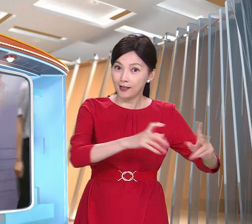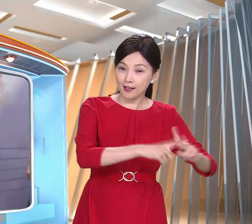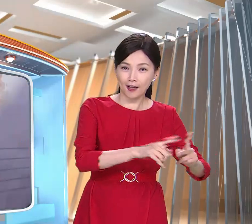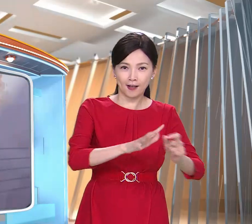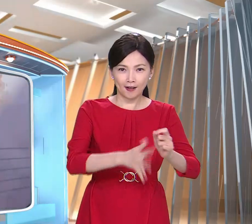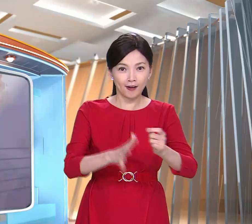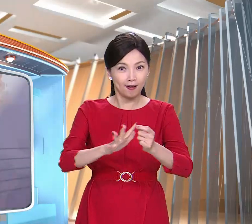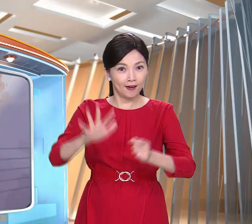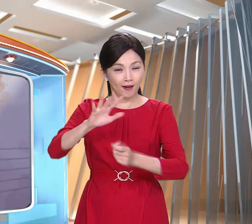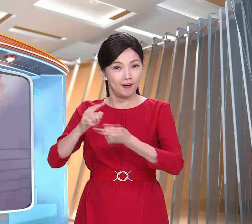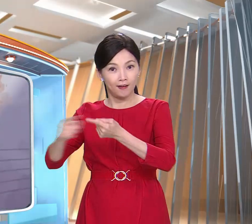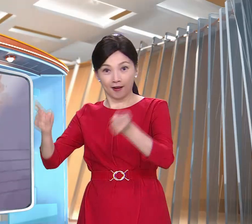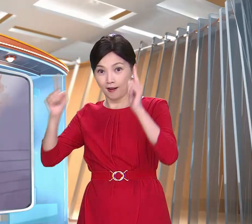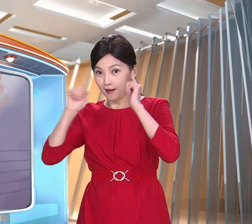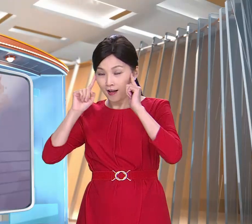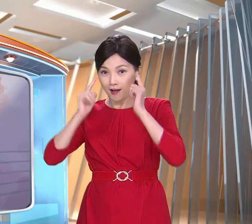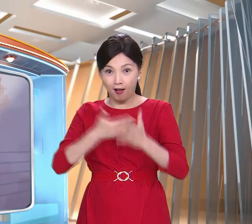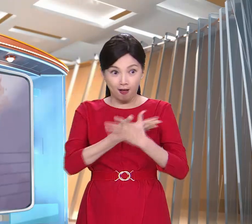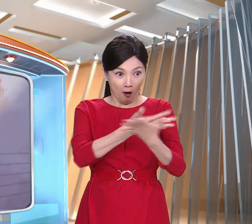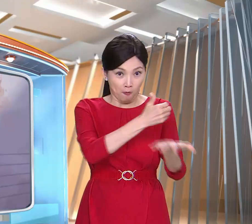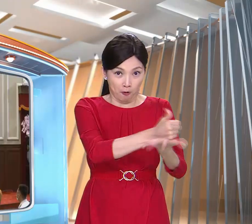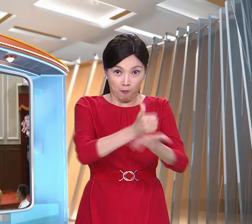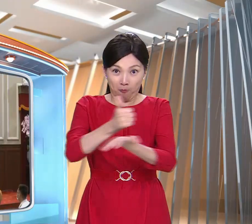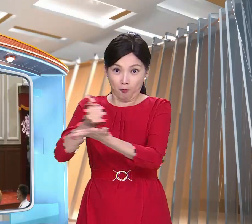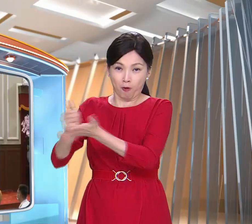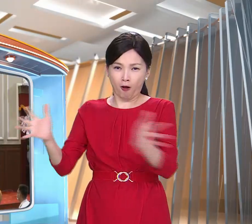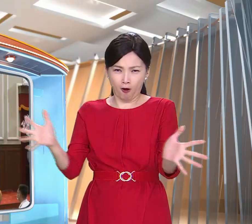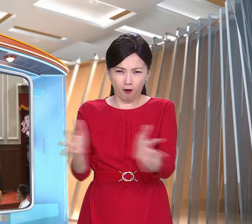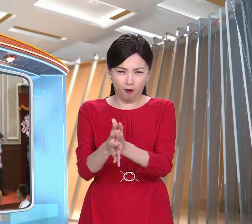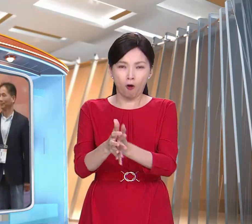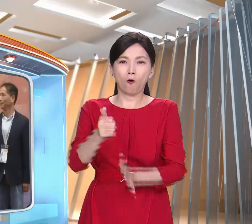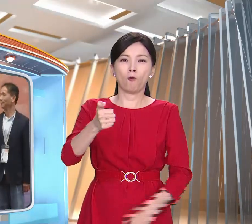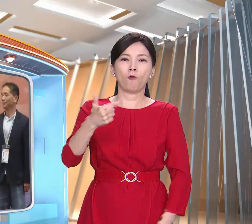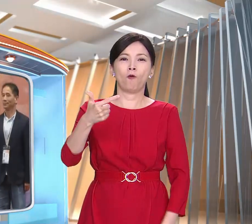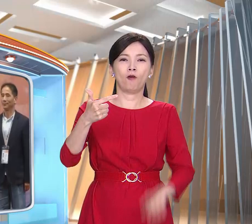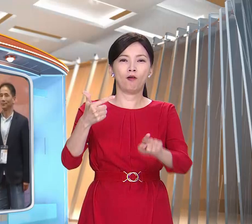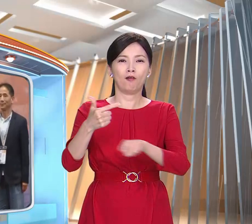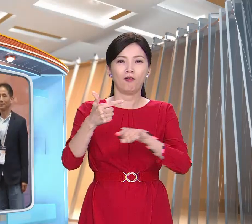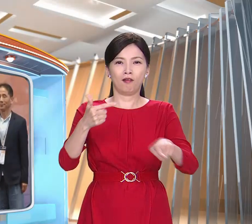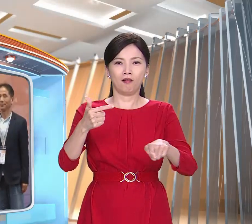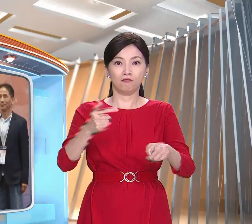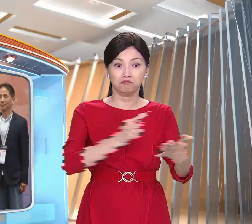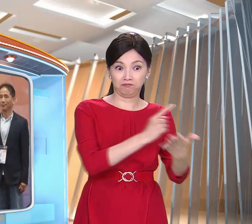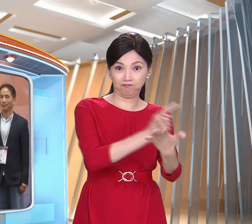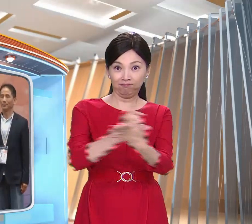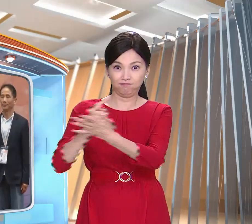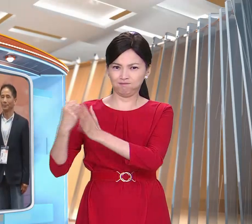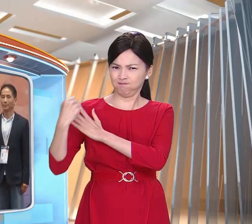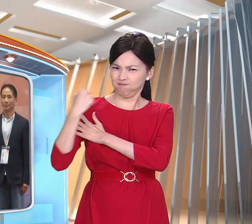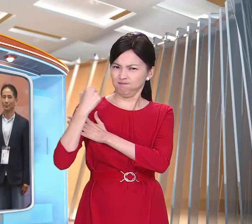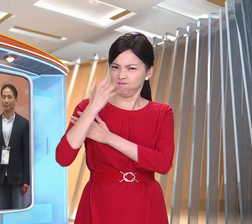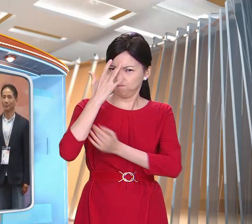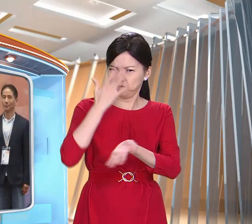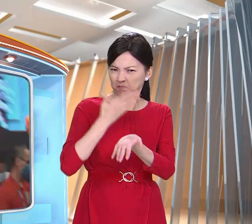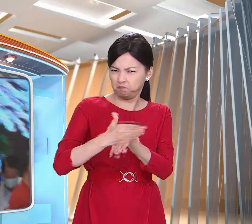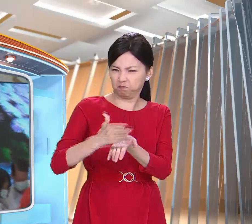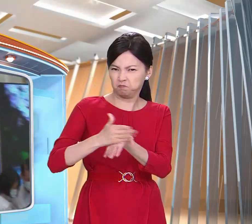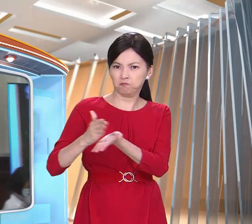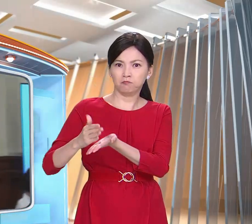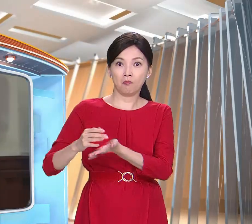专到国中、高中小学，一共有56名学生获奖，每一位都有深刻而精彩的生命